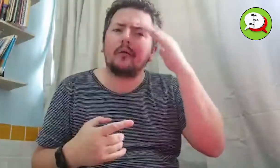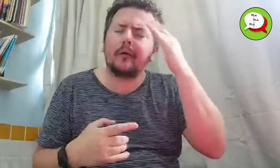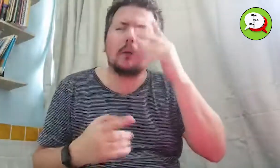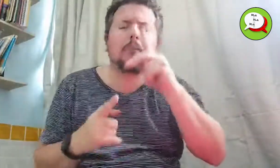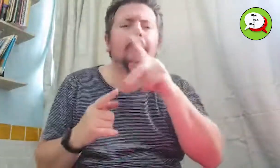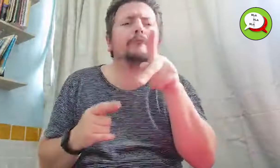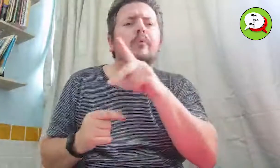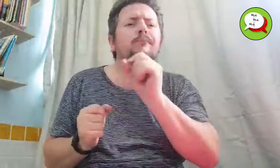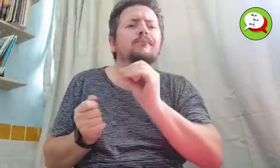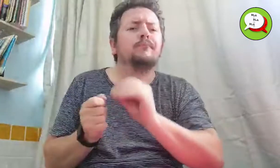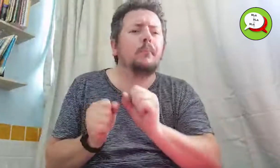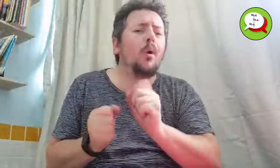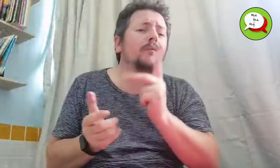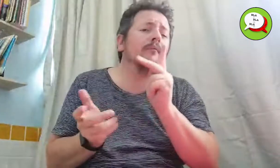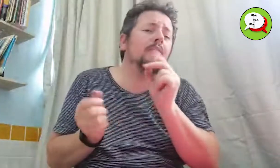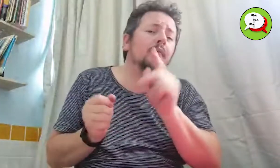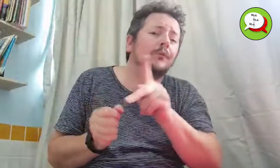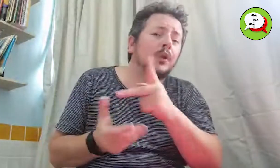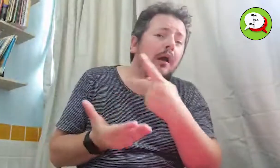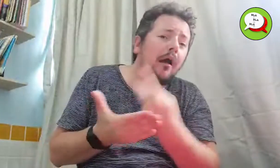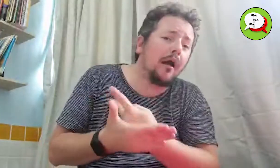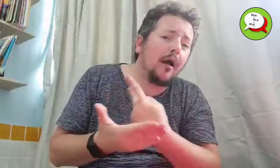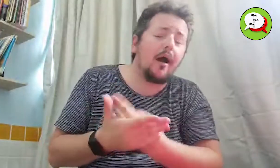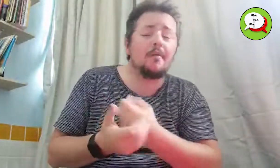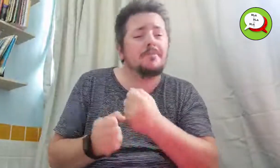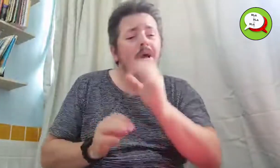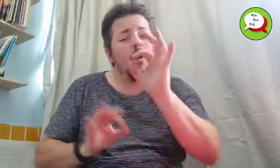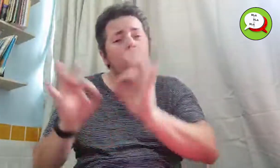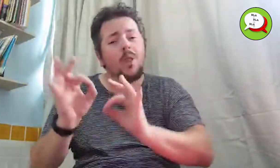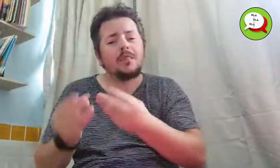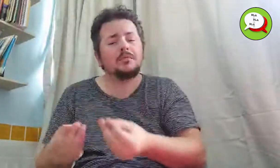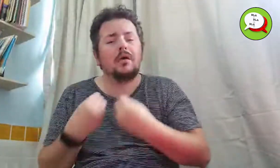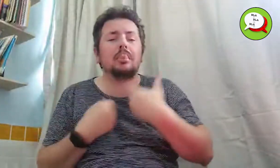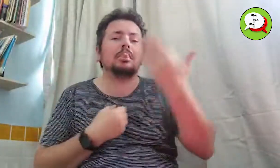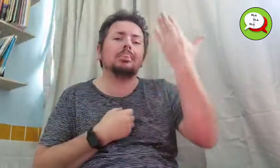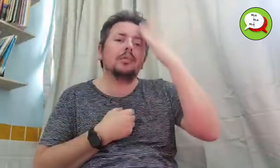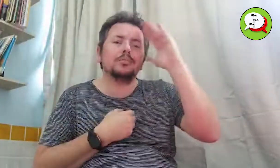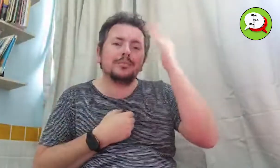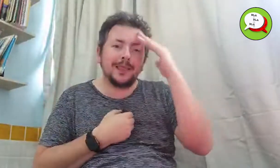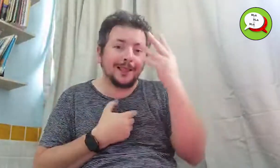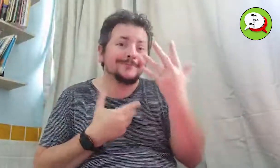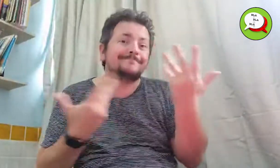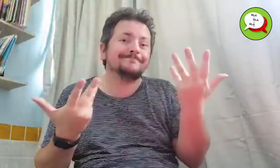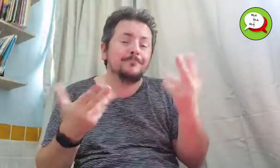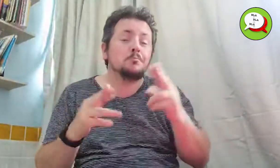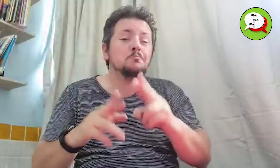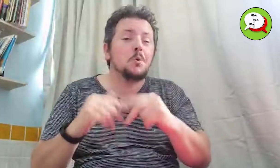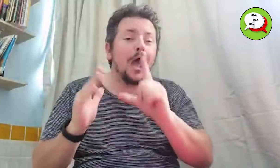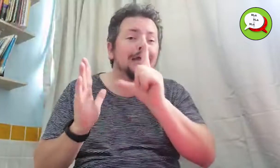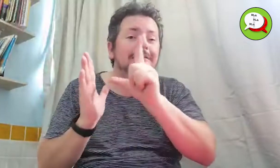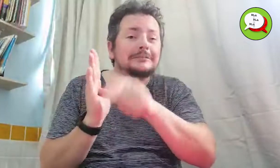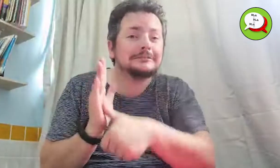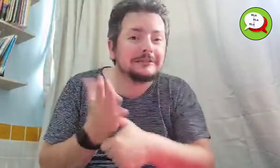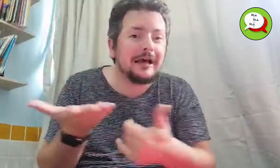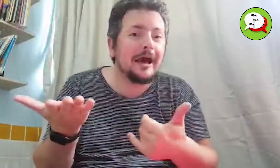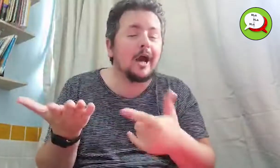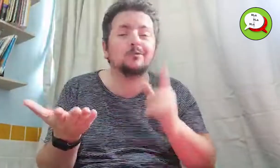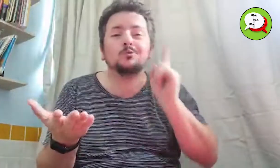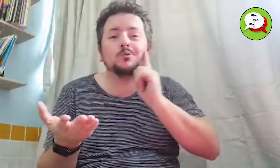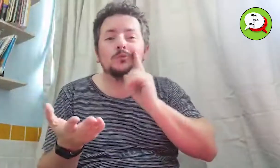toda a comunidade surda. Então, eu sei que, é claro, existem professores que se esforçaram na minha época, mas para